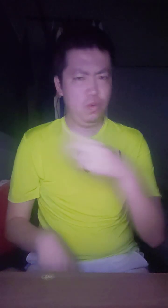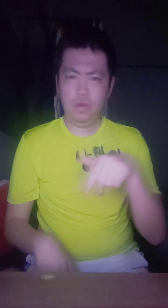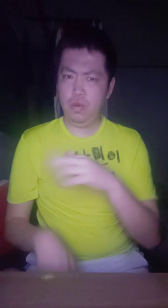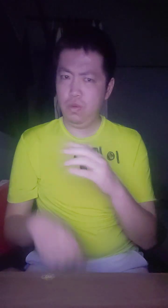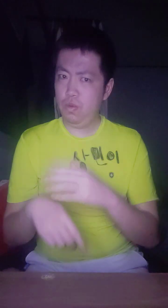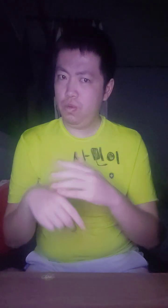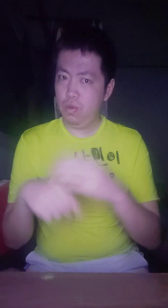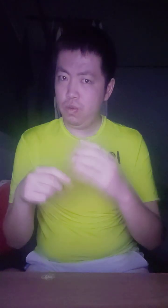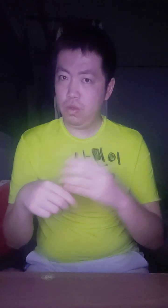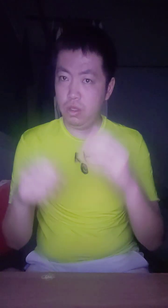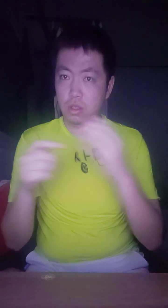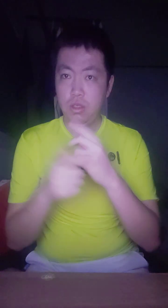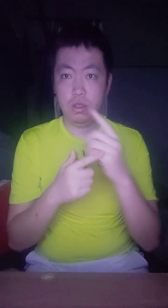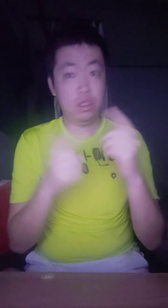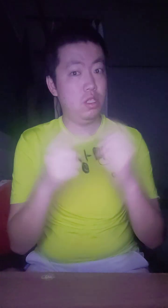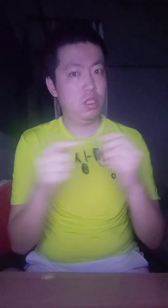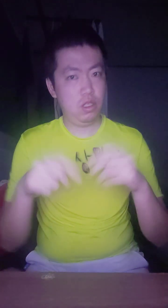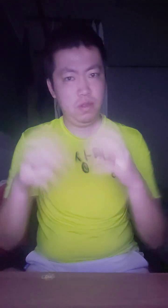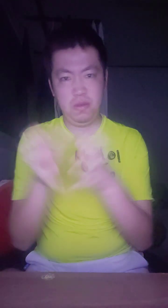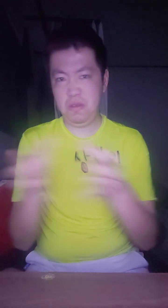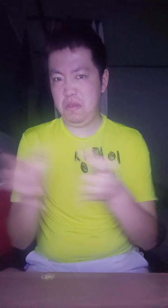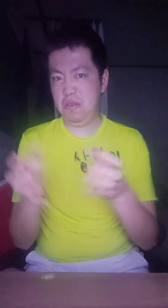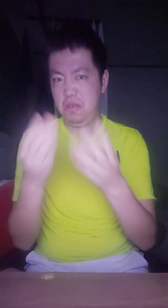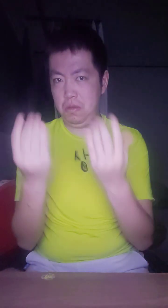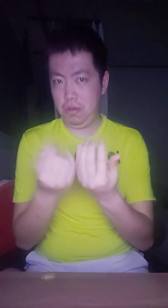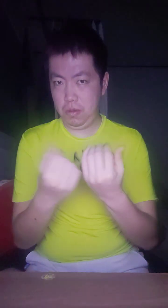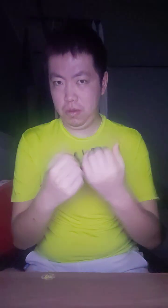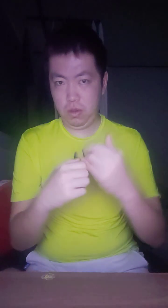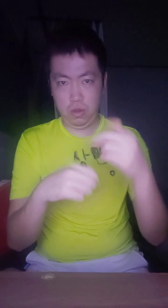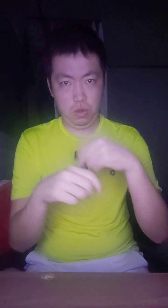일단 빼하나요? 고장난 아파트 내부 전기 설비를 고치는데